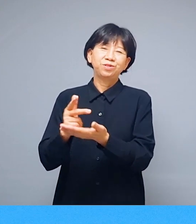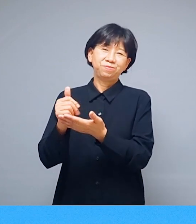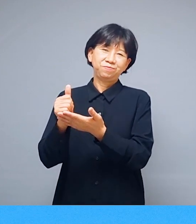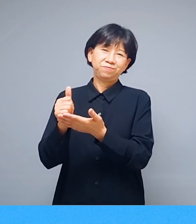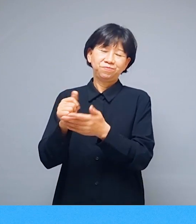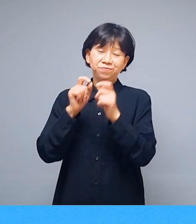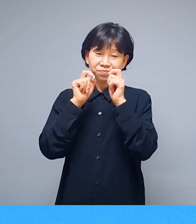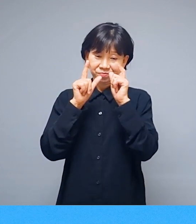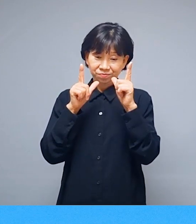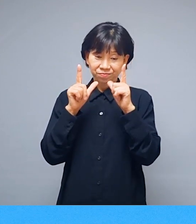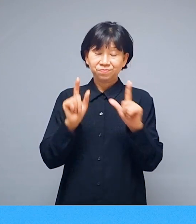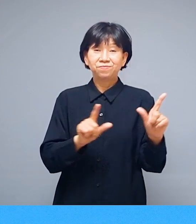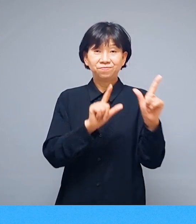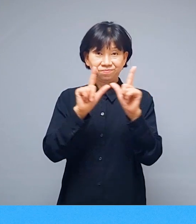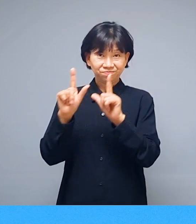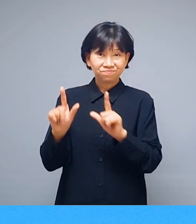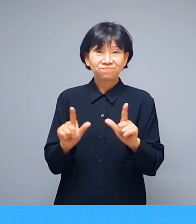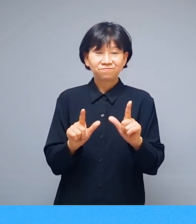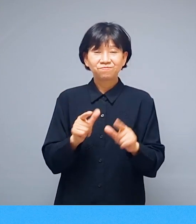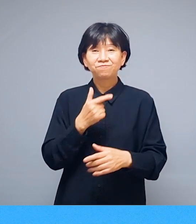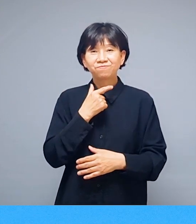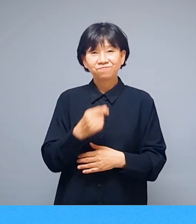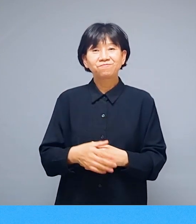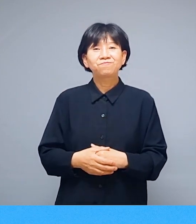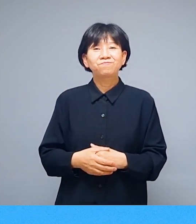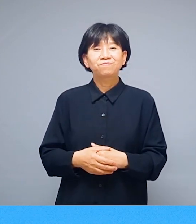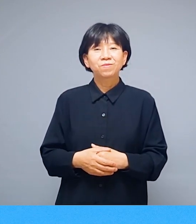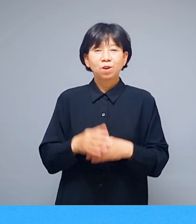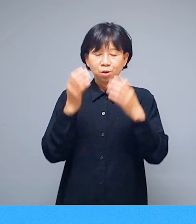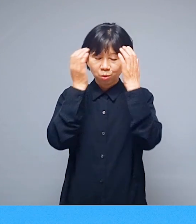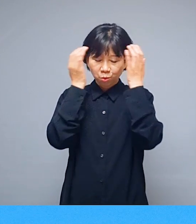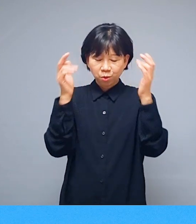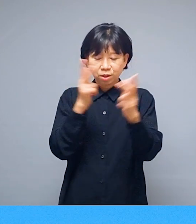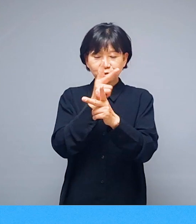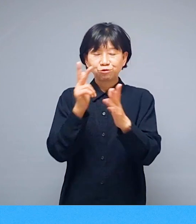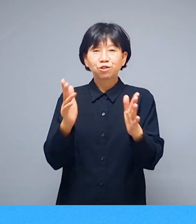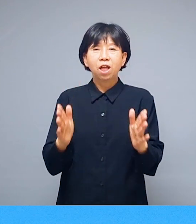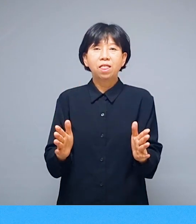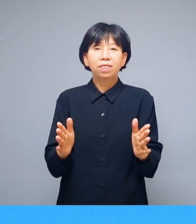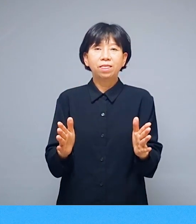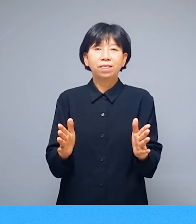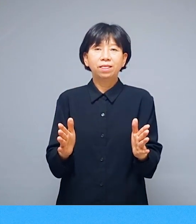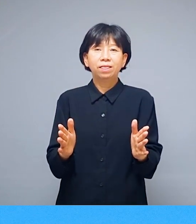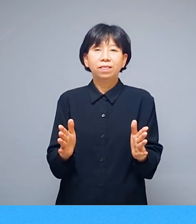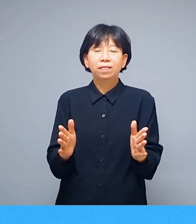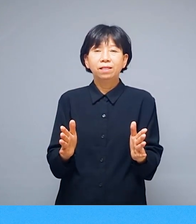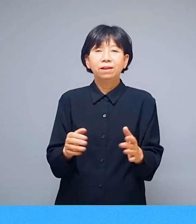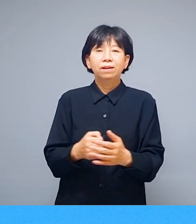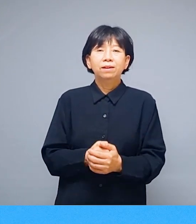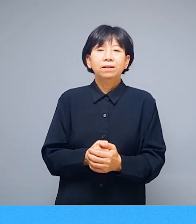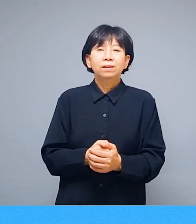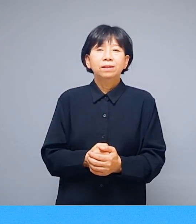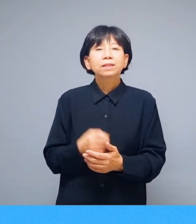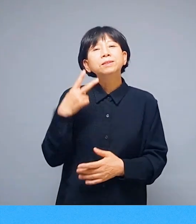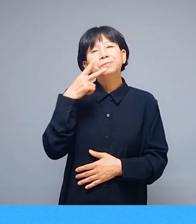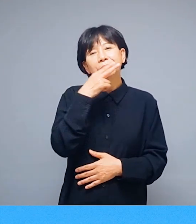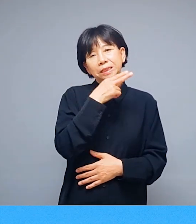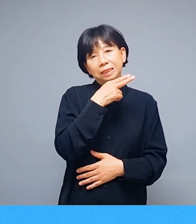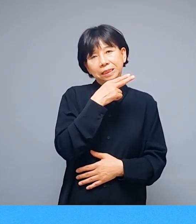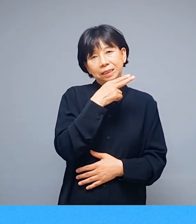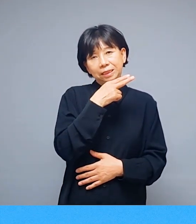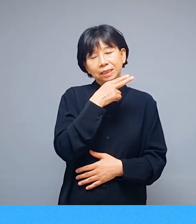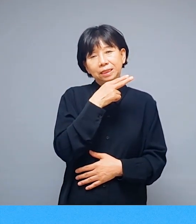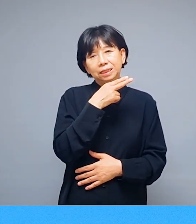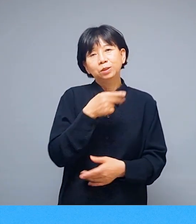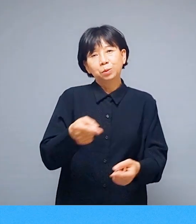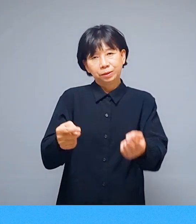있기를 소망합니다. 우리가 고난주간을 보내면서 먼저는 좀 금식에 동참하실 수